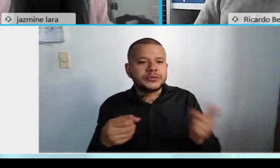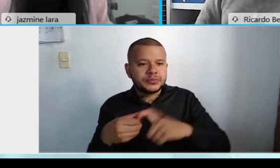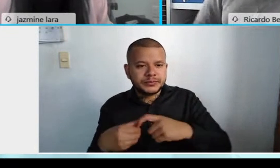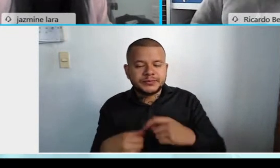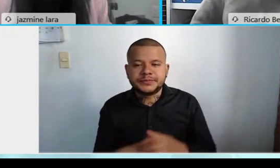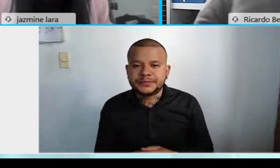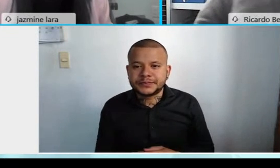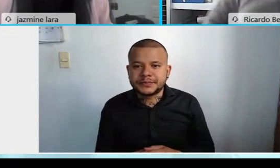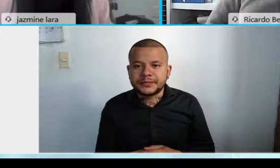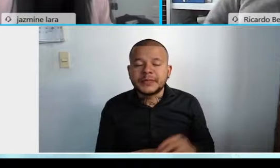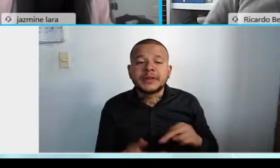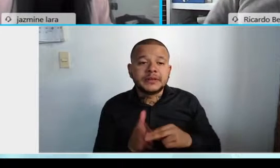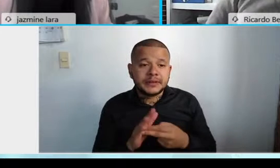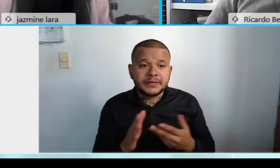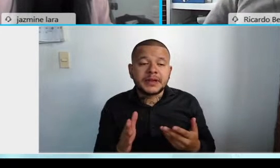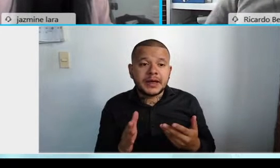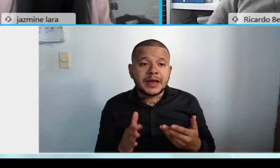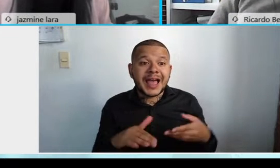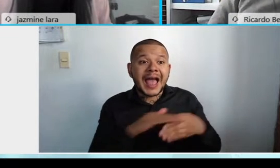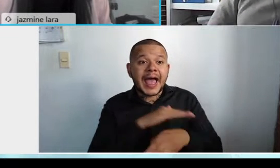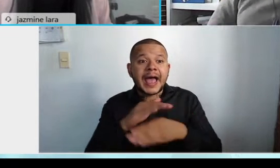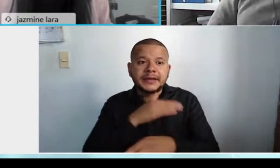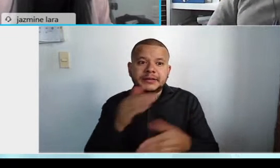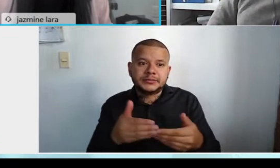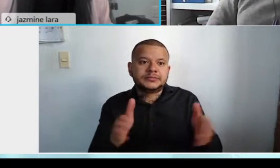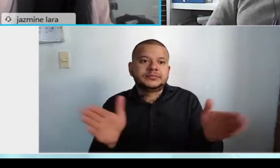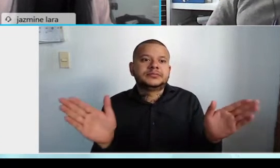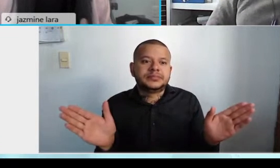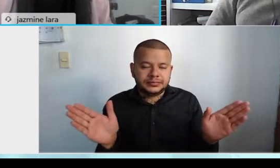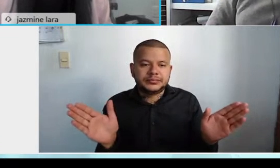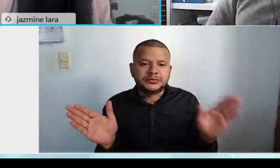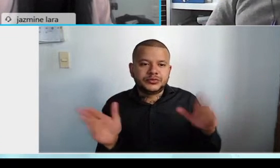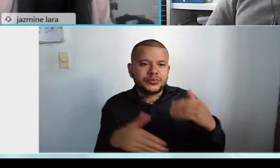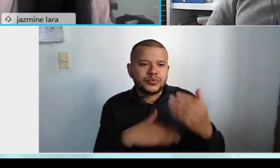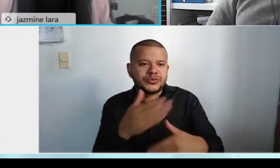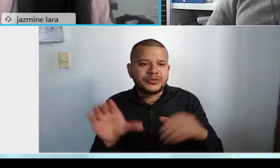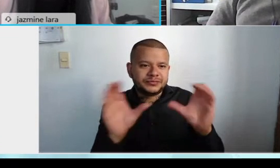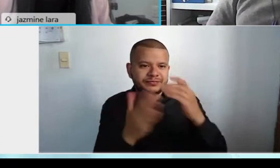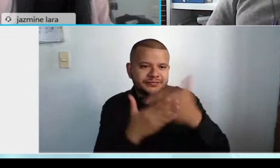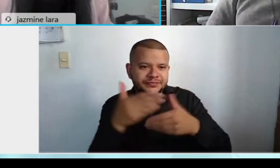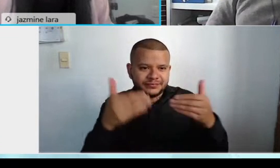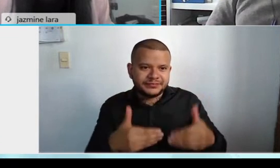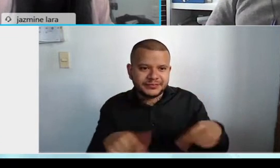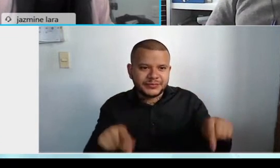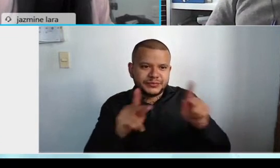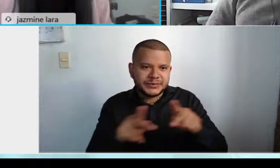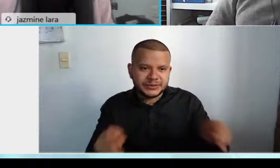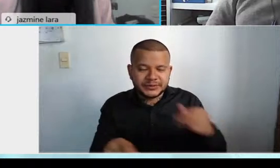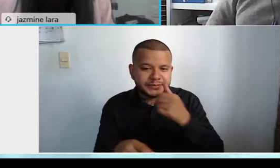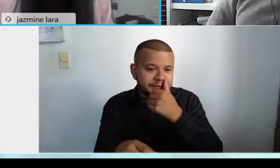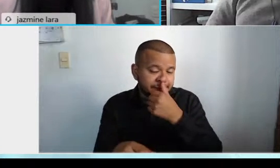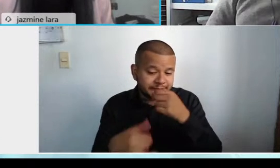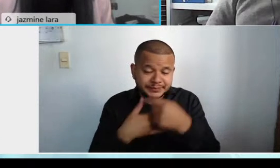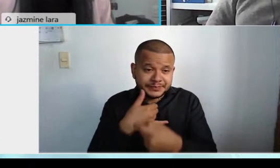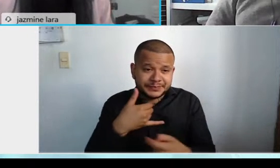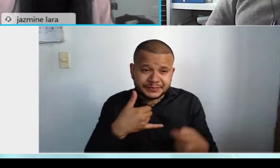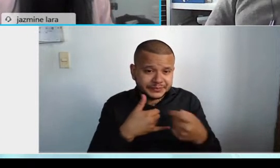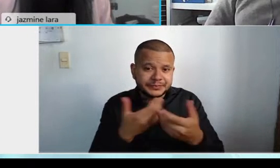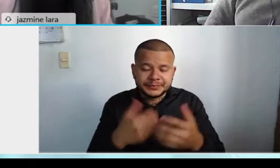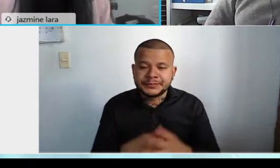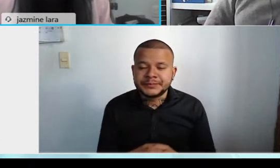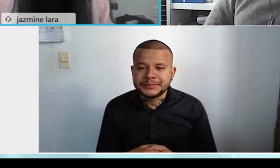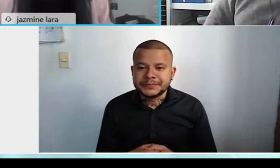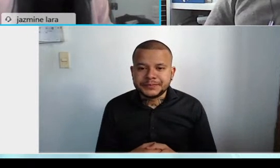forma, generaremos un mayor acceso a este procedimiento para las personas con discapacidad en cada uno de nuestros municipios de